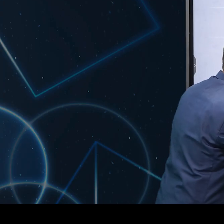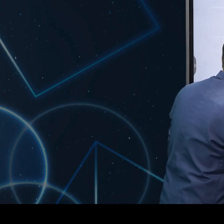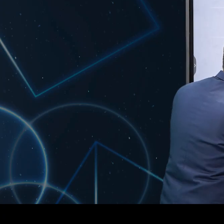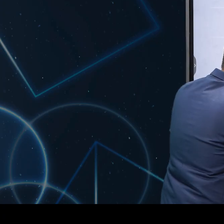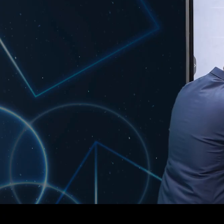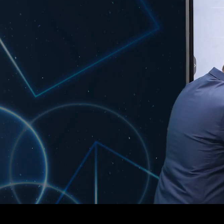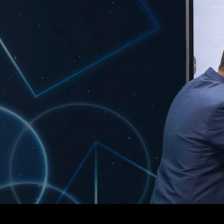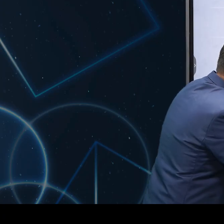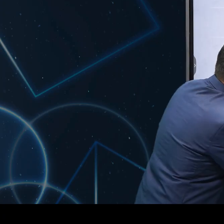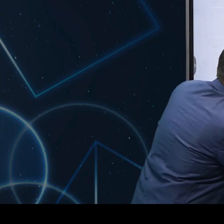L = 25 ಮೀಟರ್.